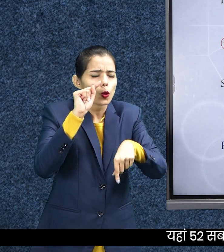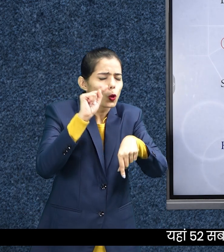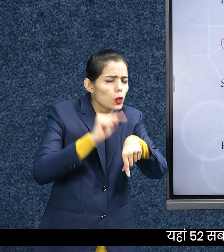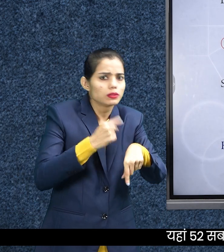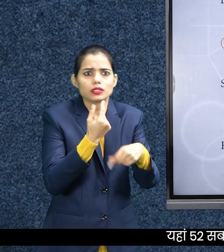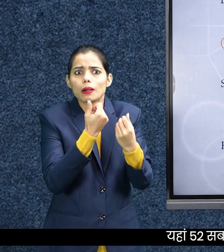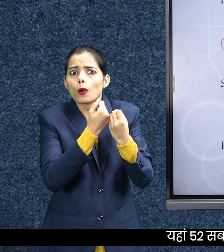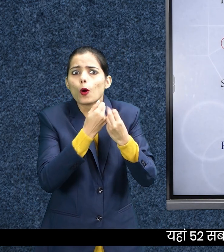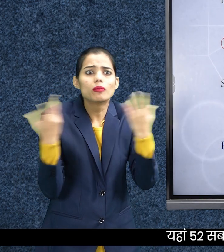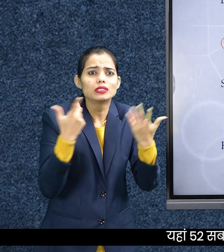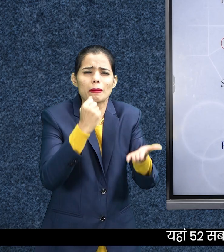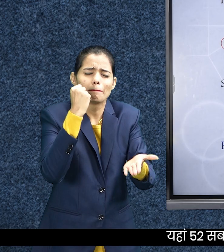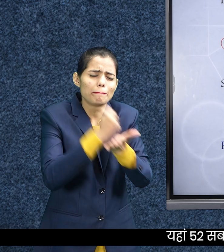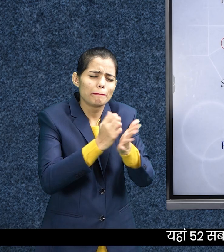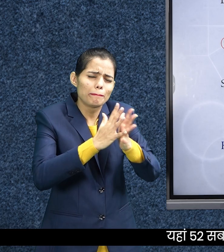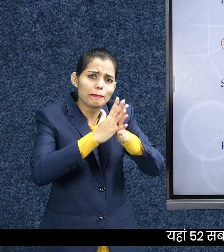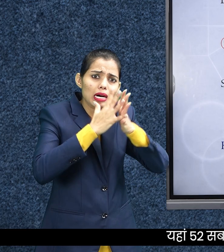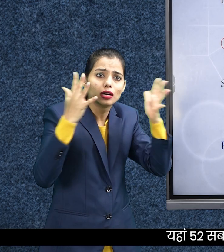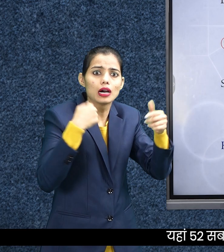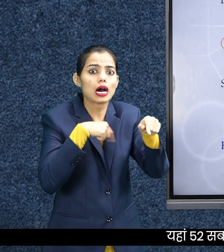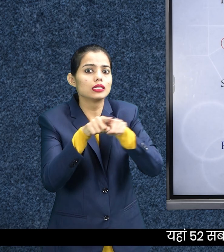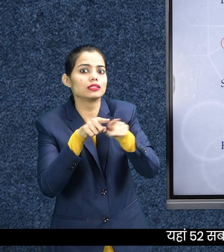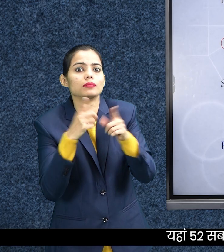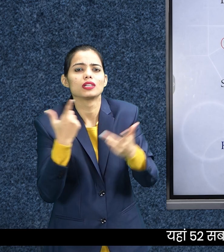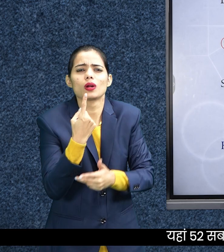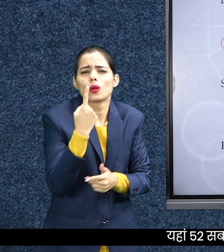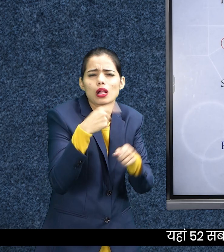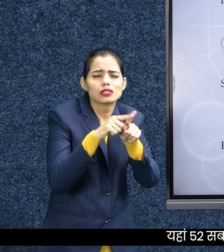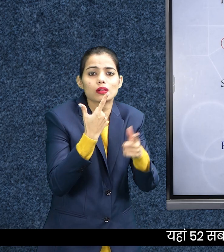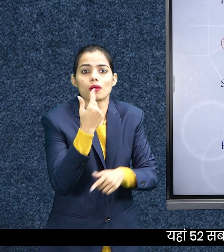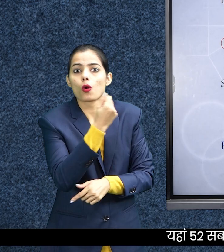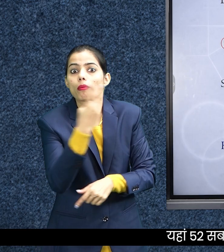यहाँ 52 सबसे अधिक बार होता है, अर्थात 3 बार।